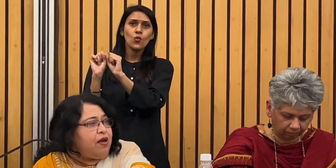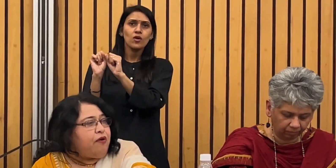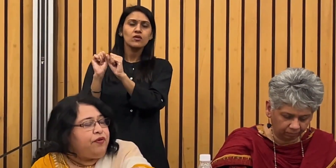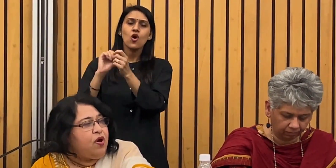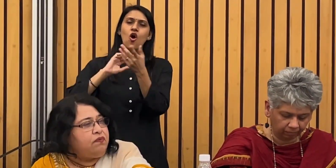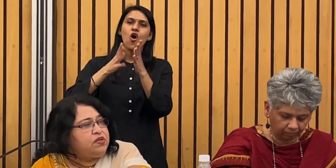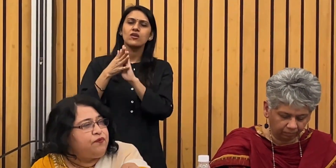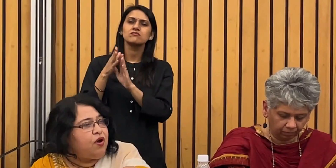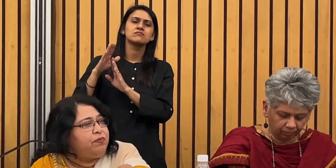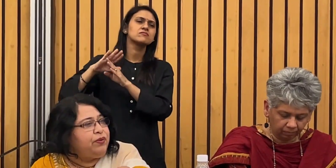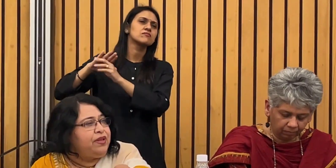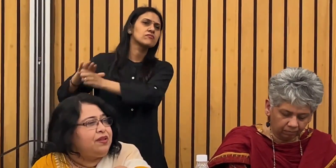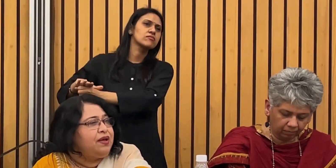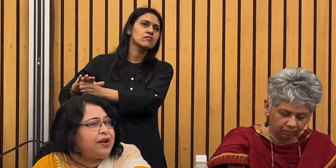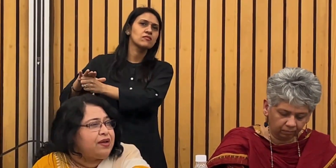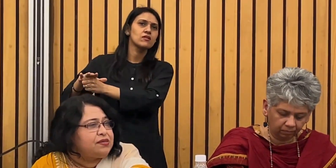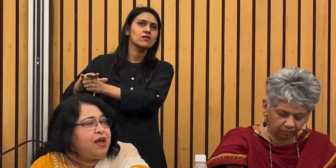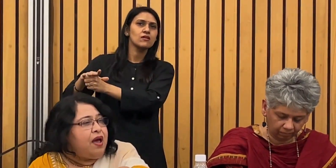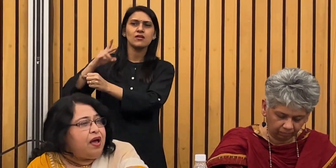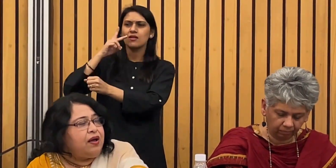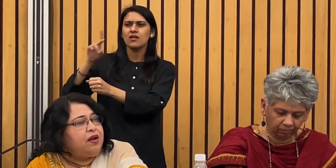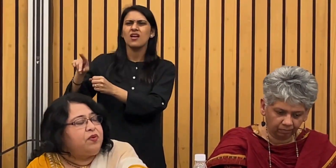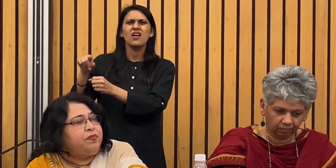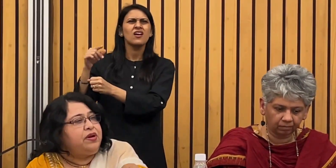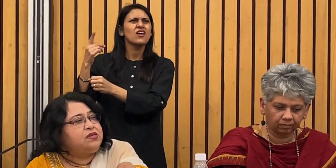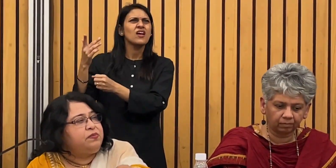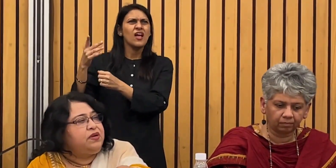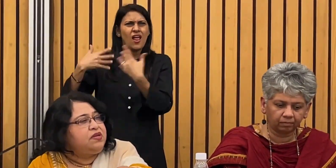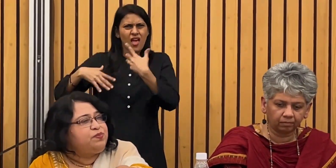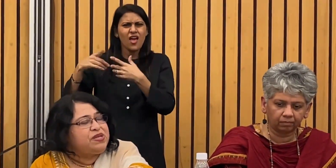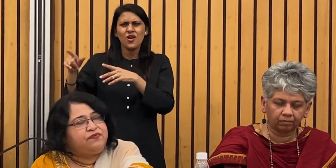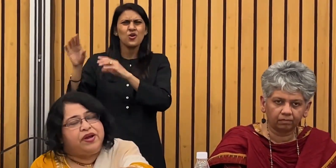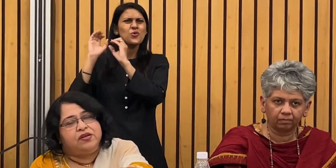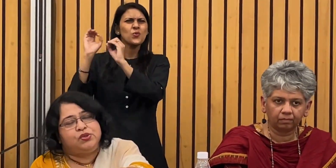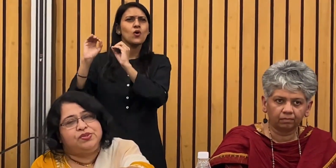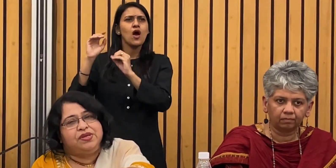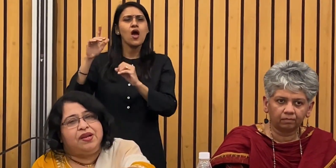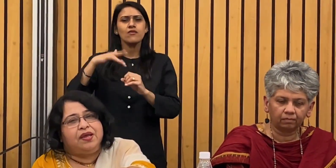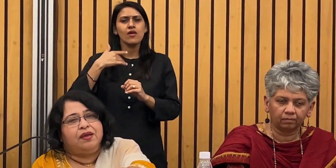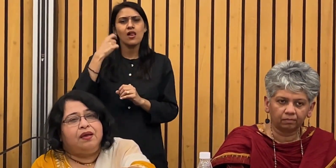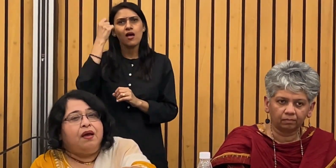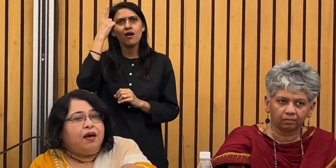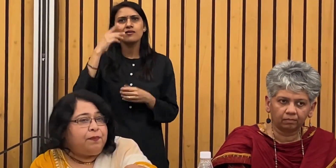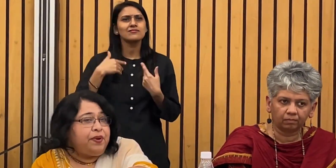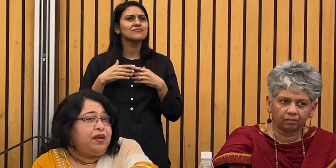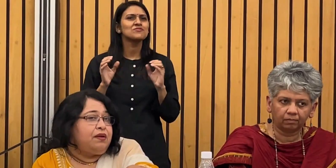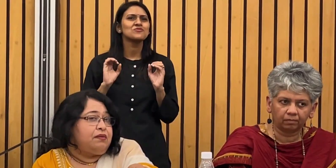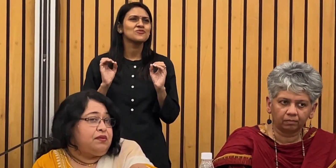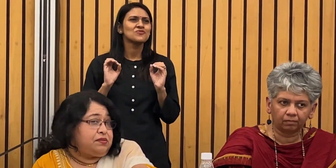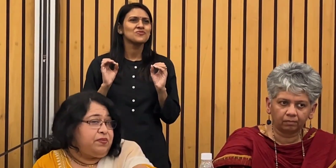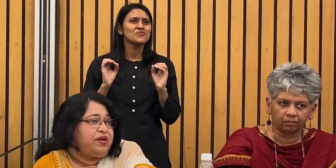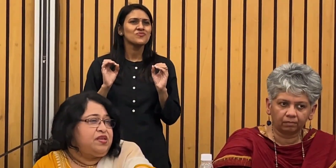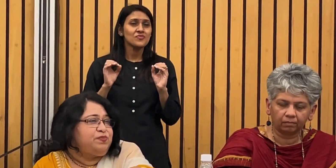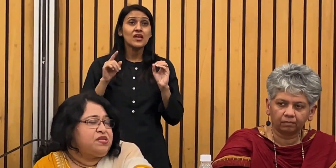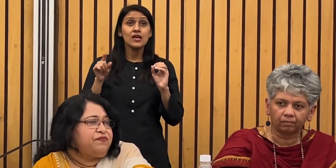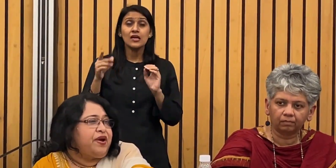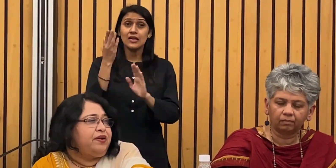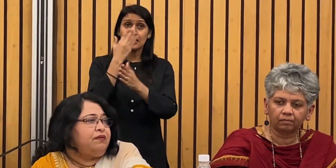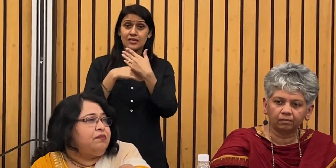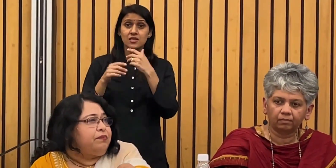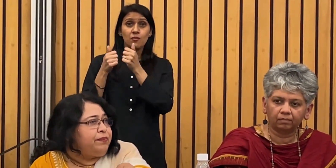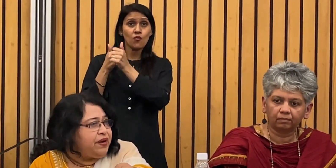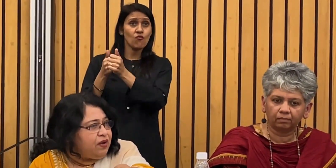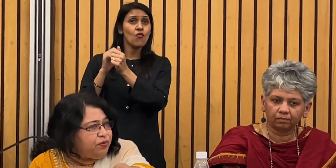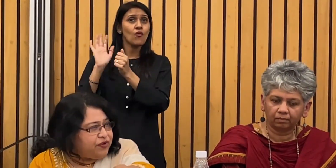neglected. We always fall between the cracks. अगर हम अपने disability specified issues के लिए अपने disability